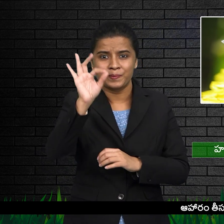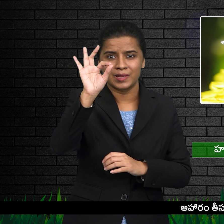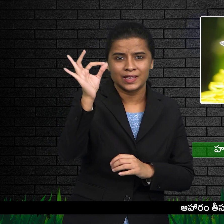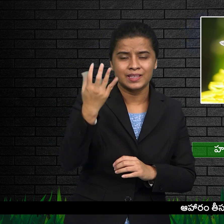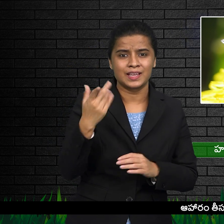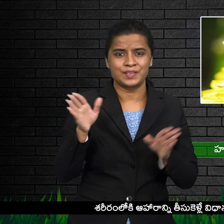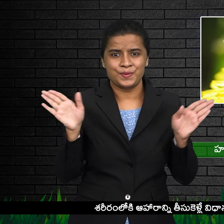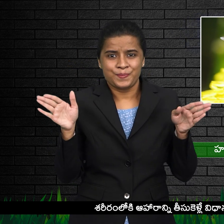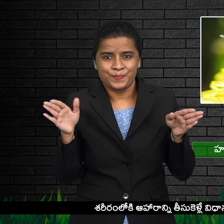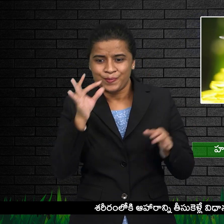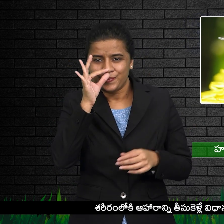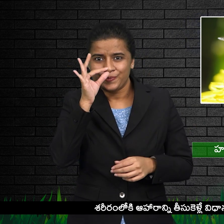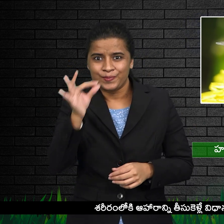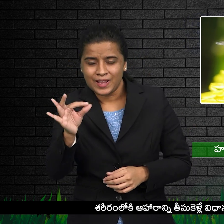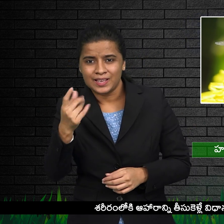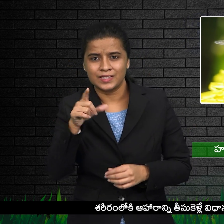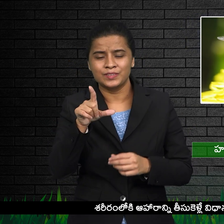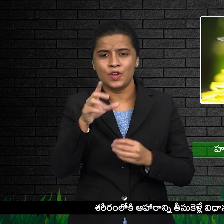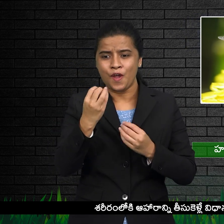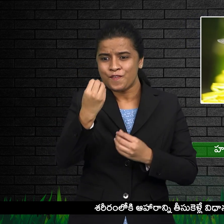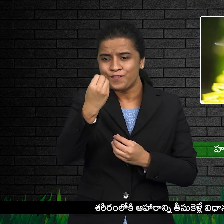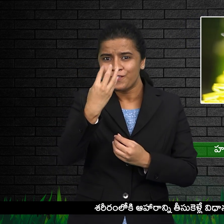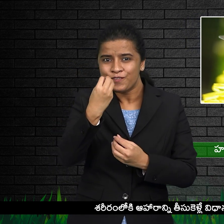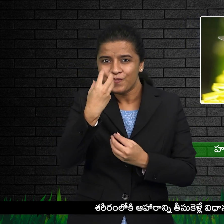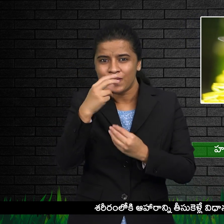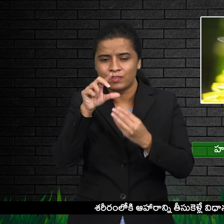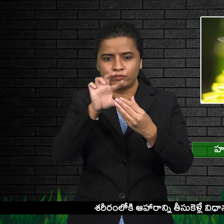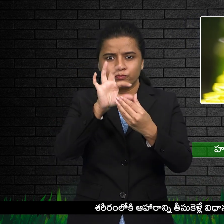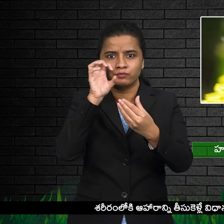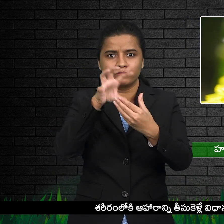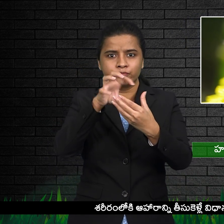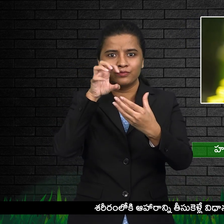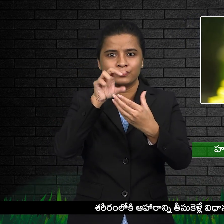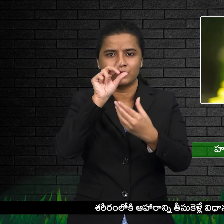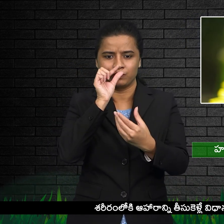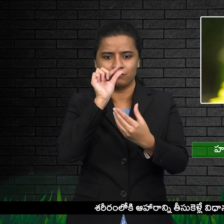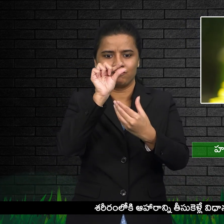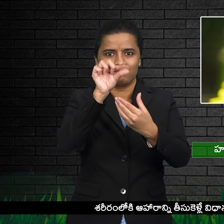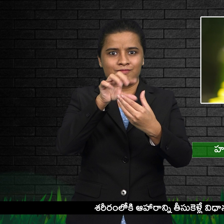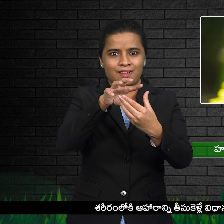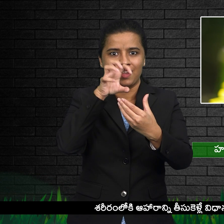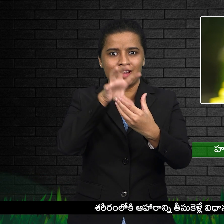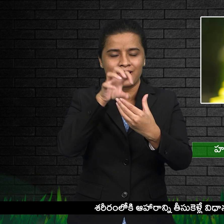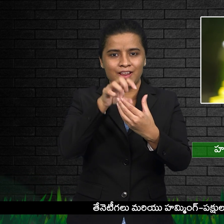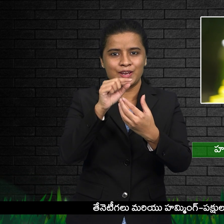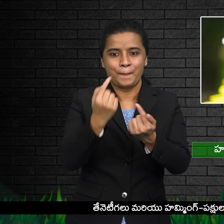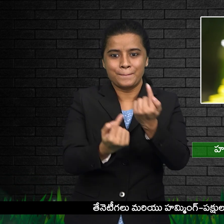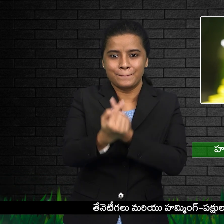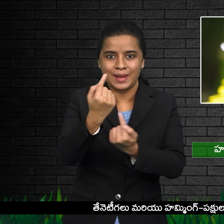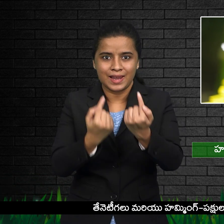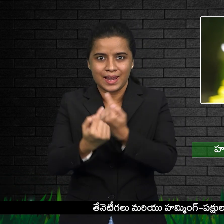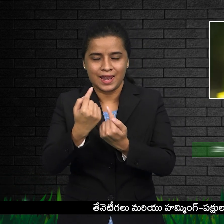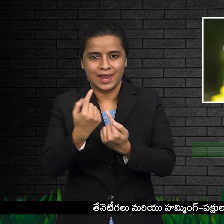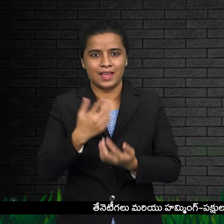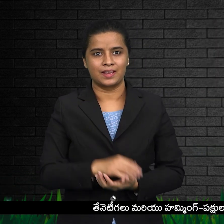వివిధ మార్గాలు. శరీరంలోకి ఆహారాన్ని తీసుకెళ్లే విధానం వివిధ జీవులలో వివిధ రకాలుగా ఉంటుంది.